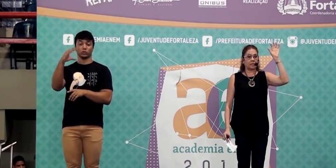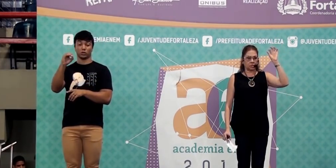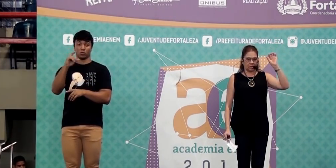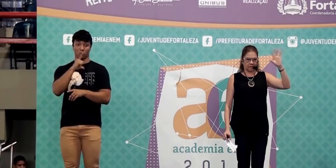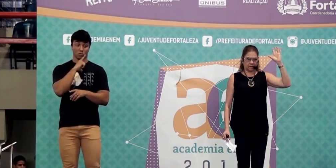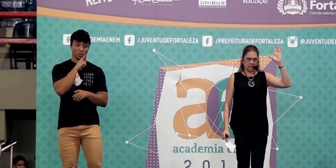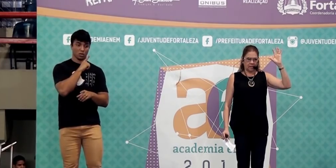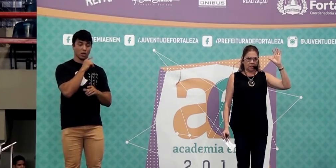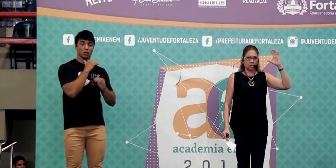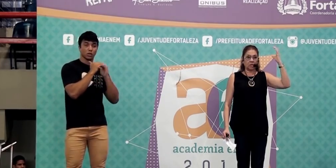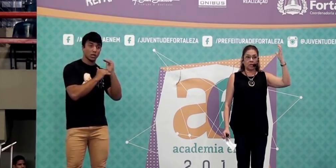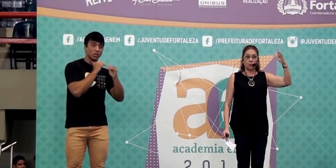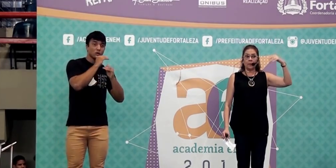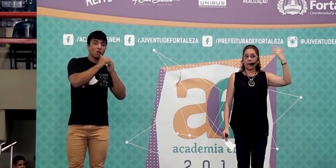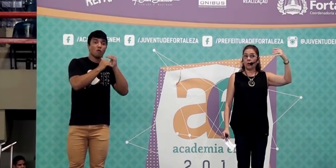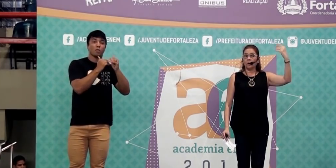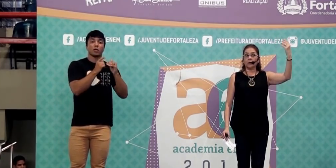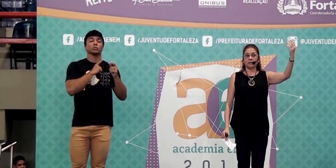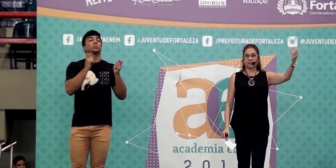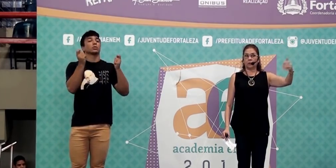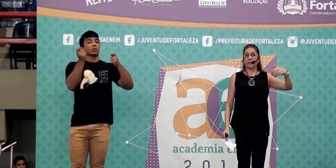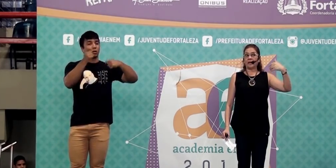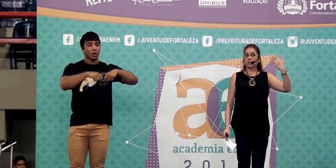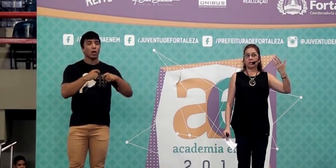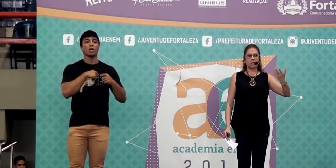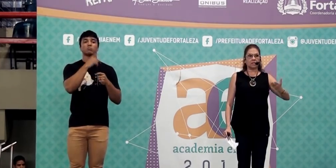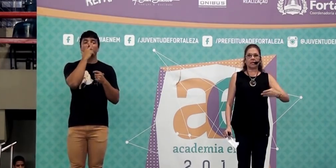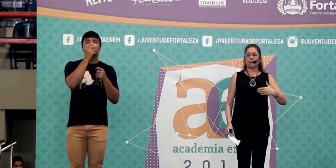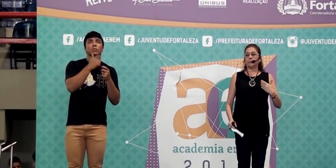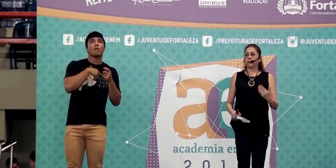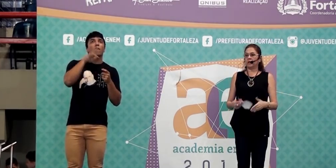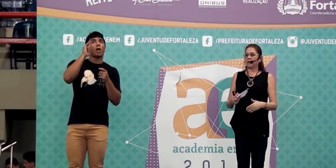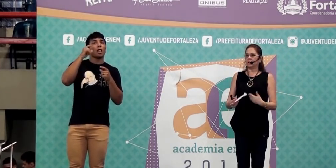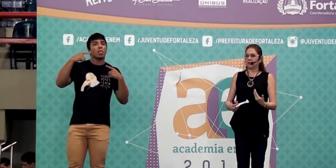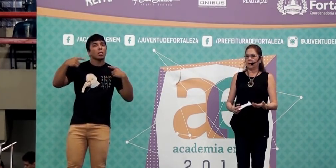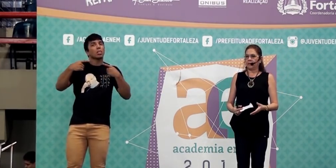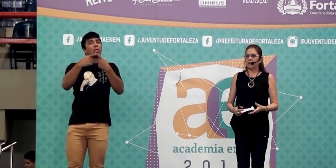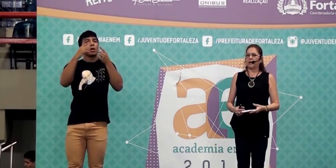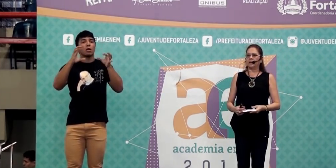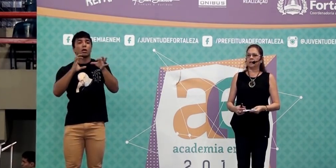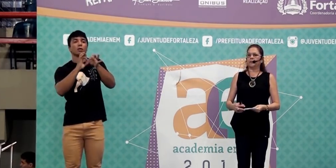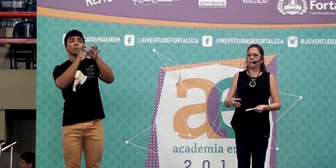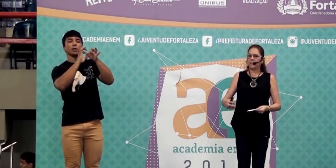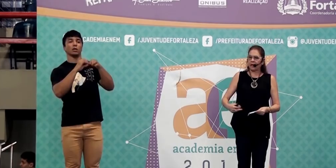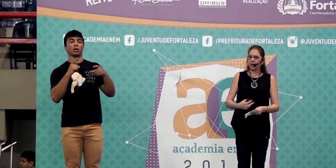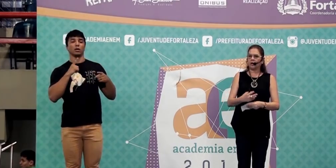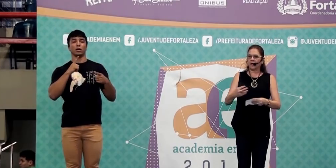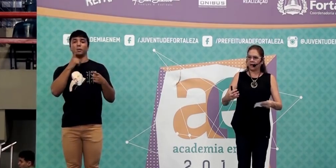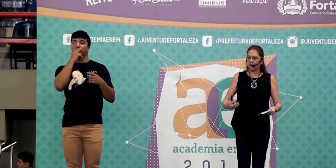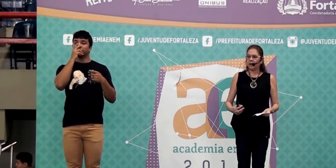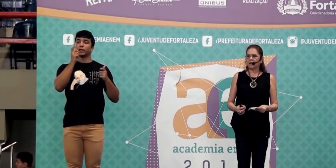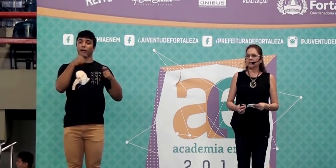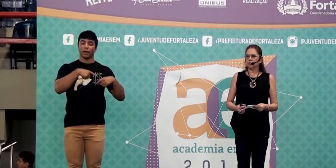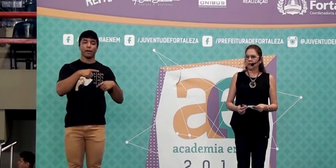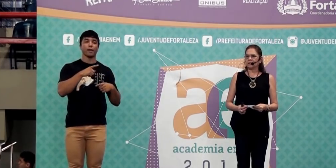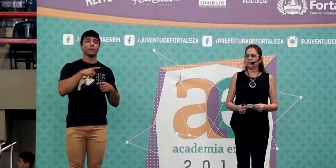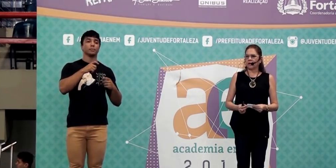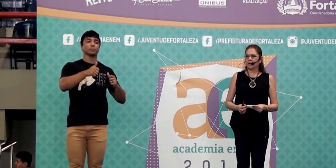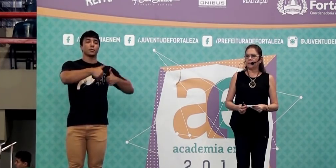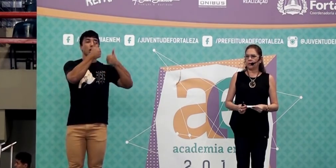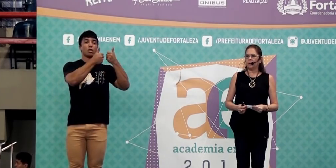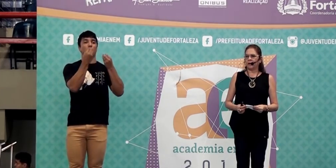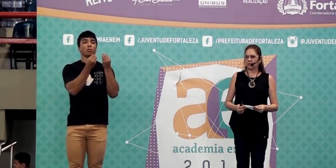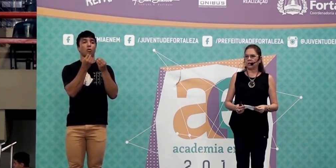dar pistas de uma coisa, uma medida que poderia ser aplicada para melhorar a